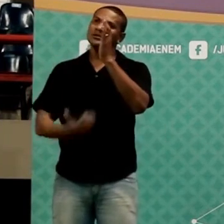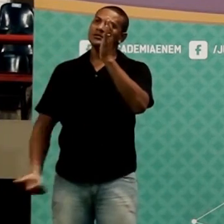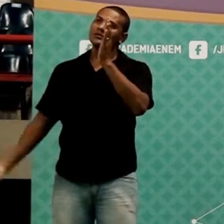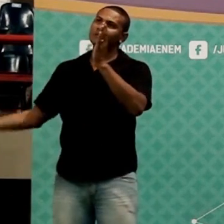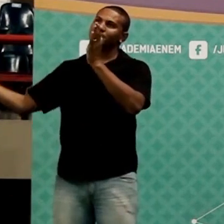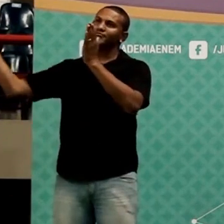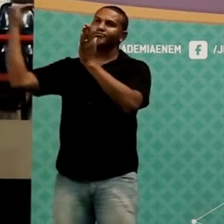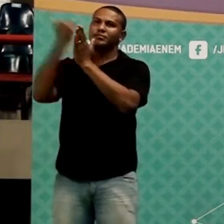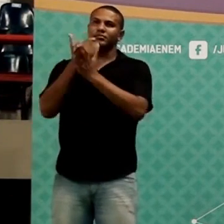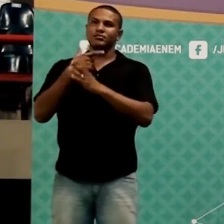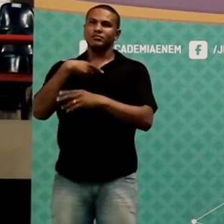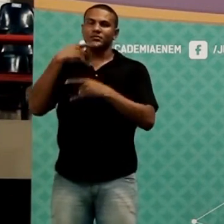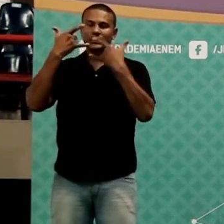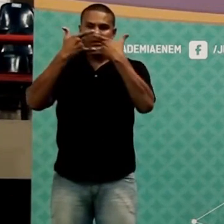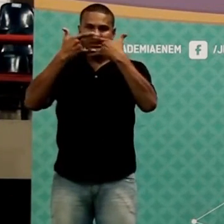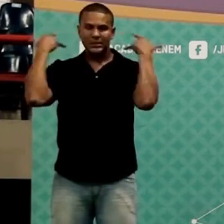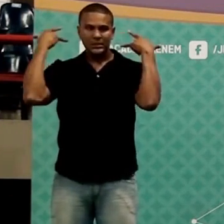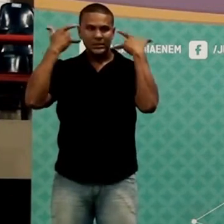ambição.